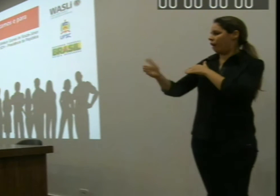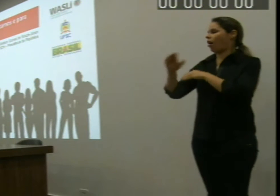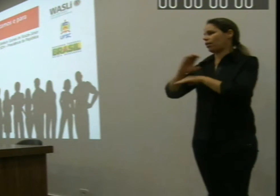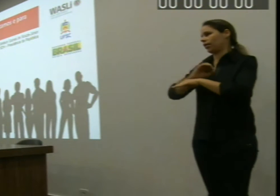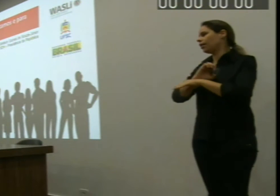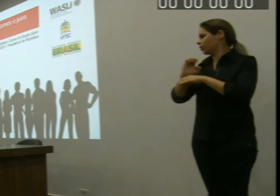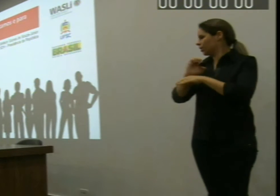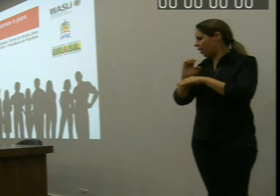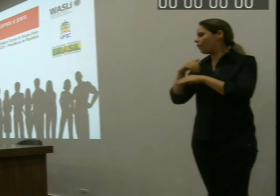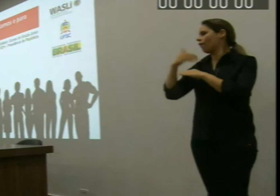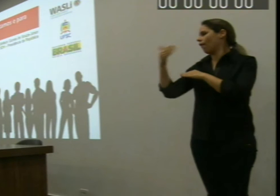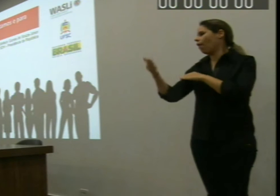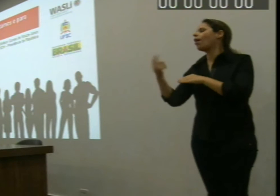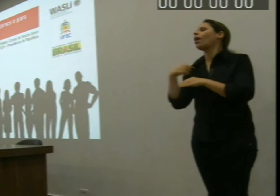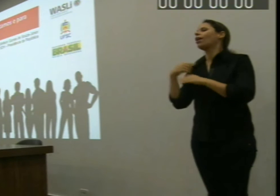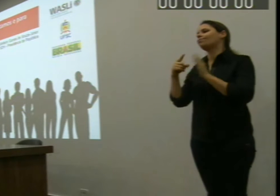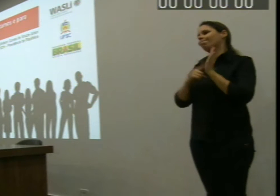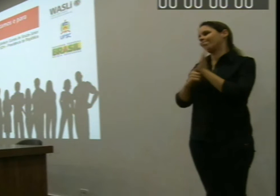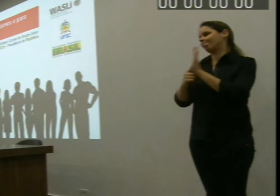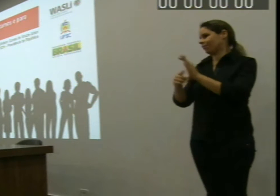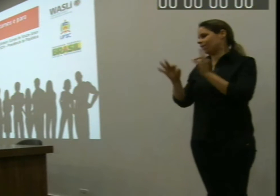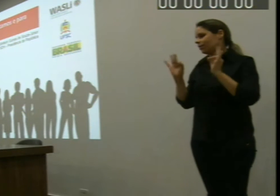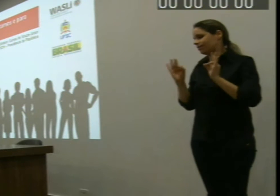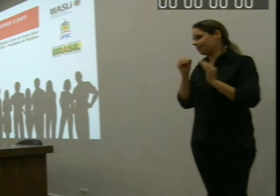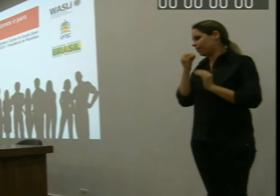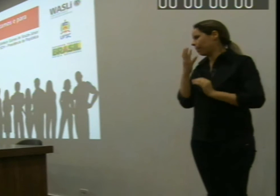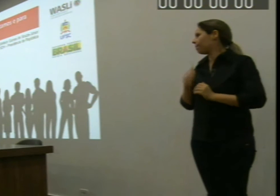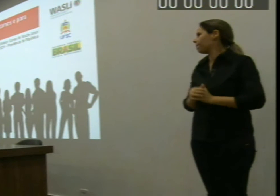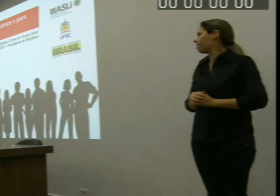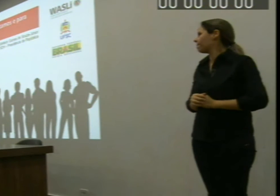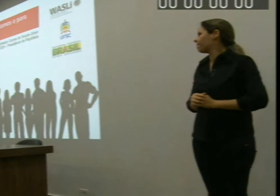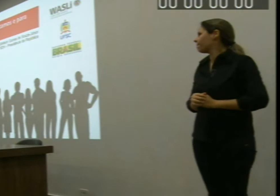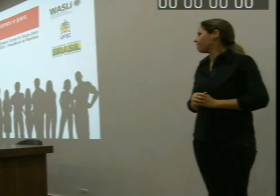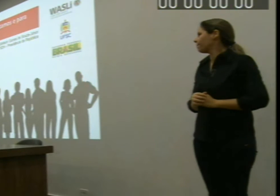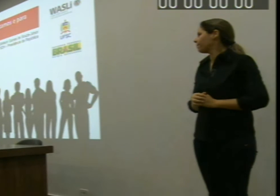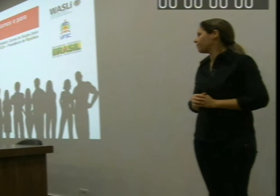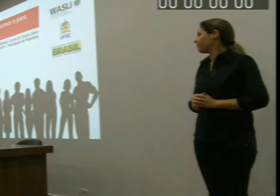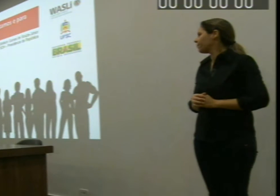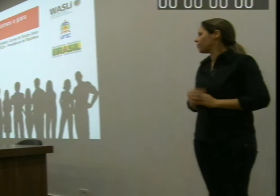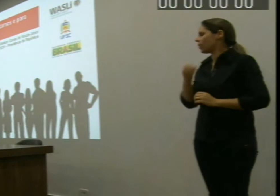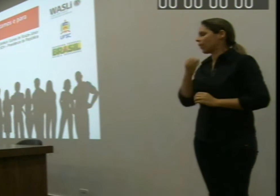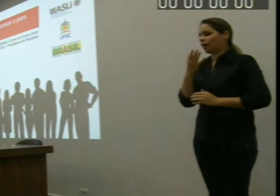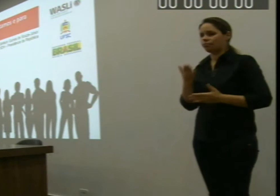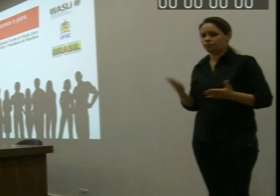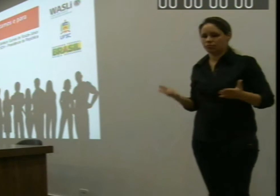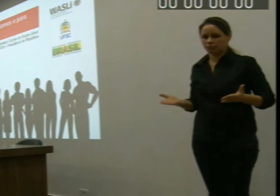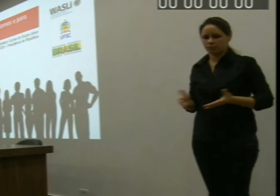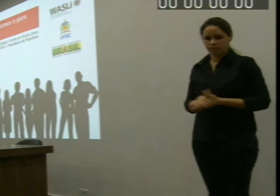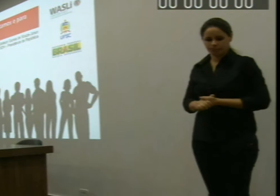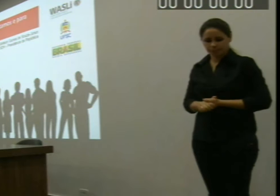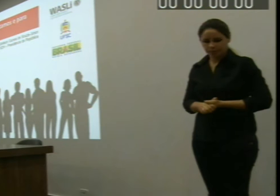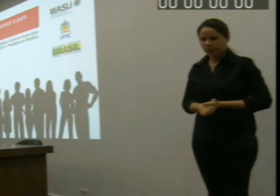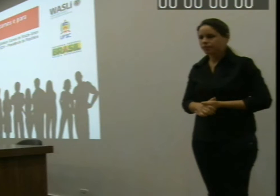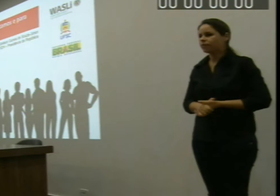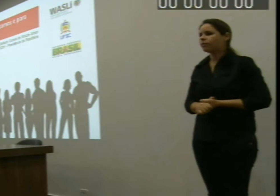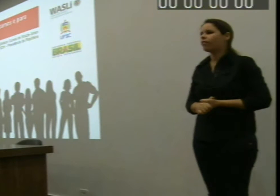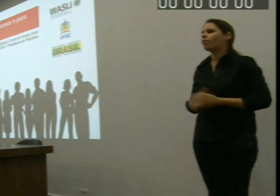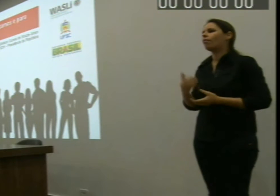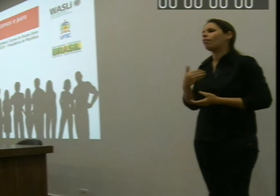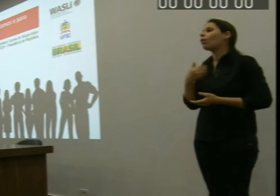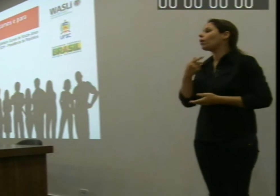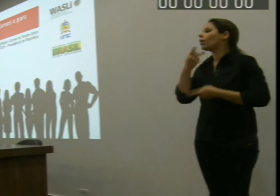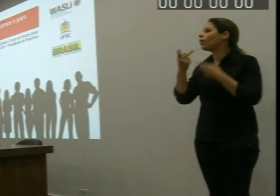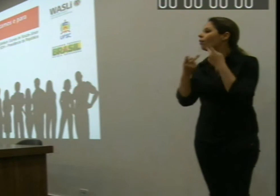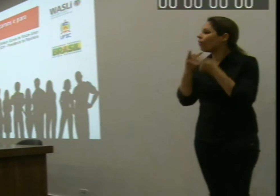Ville Alva o nosso orgulho né orgulho Sum Matogrossense bom eh eu gostaria de compartilhar com vocês